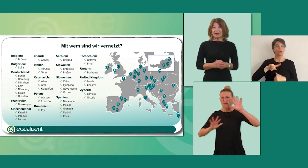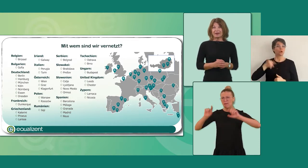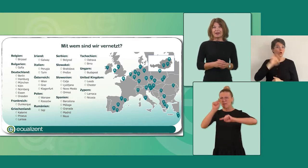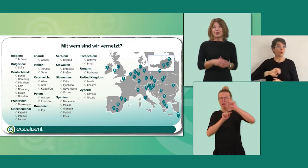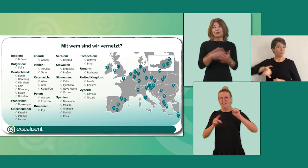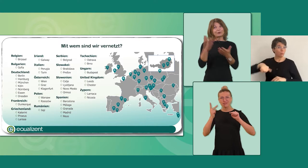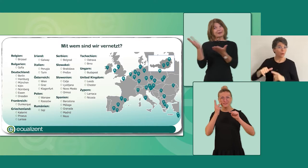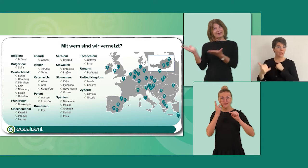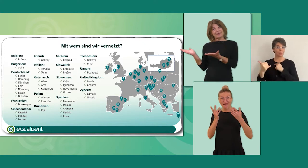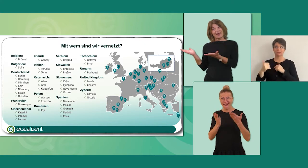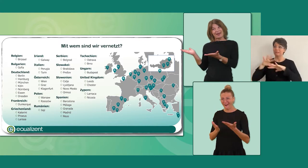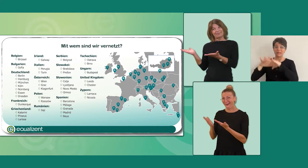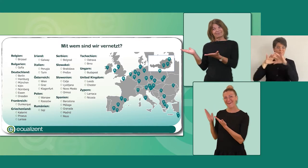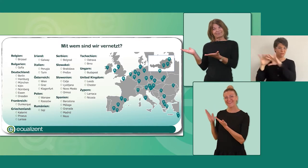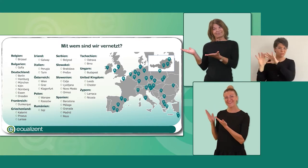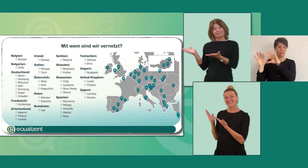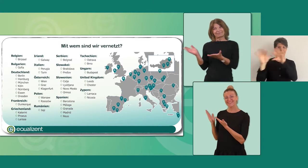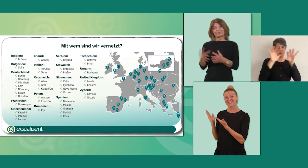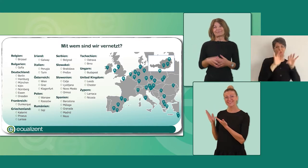europäischen Projekte und Netzwerke.